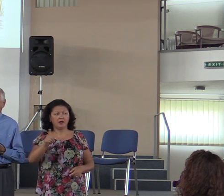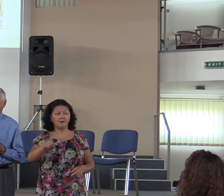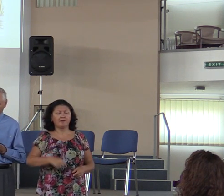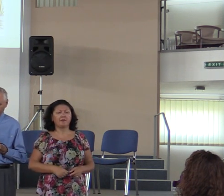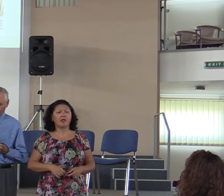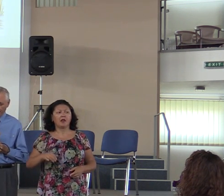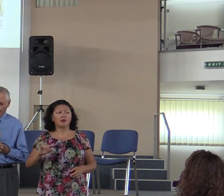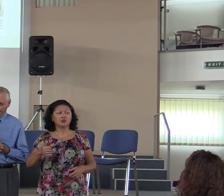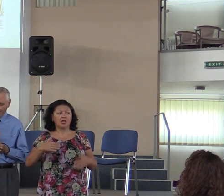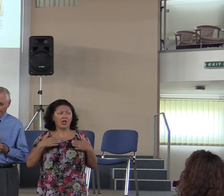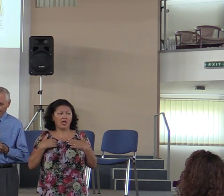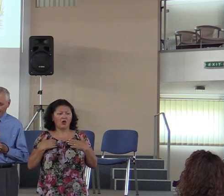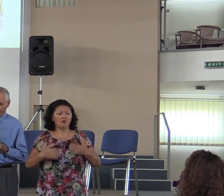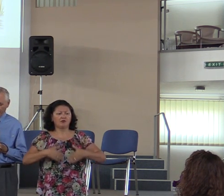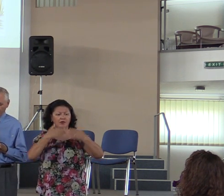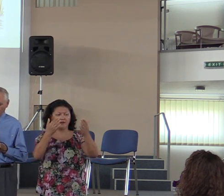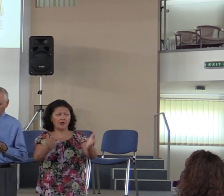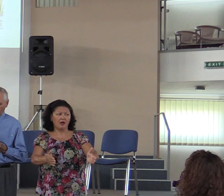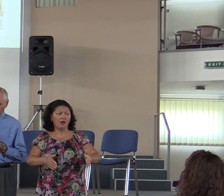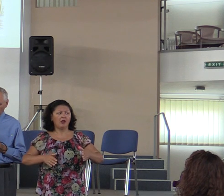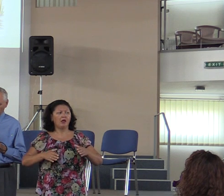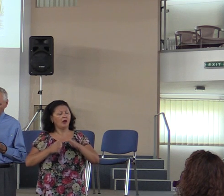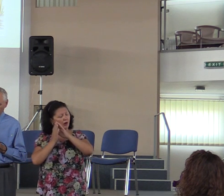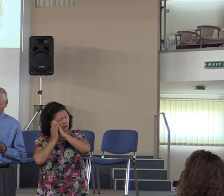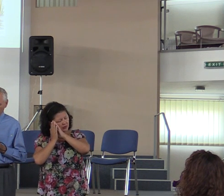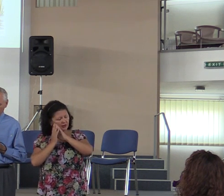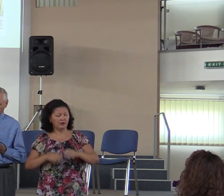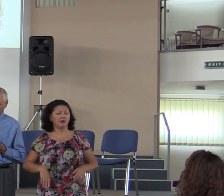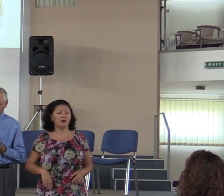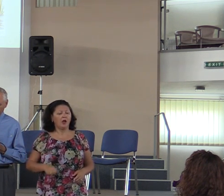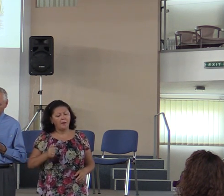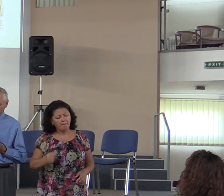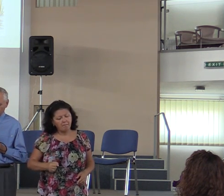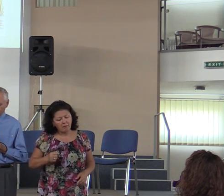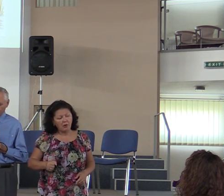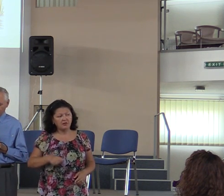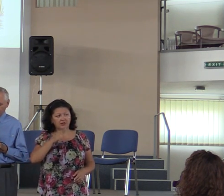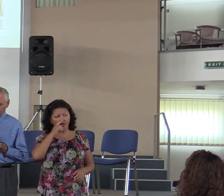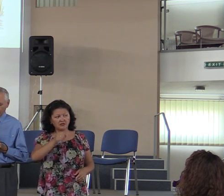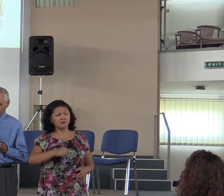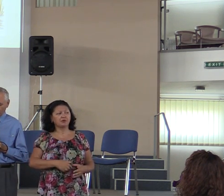odihnă. Then Moses said, atunci Moise a spus, well, if your